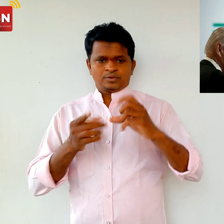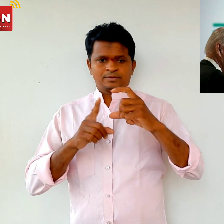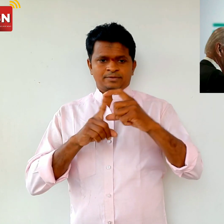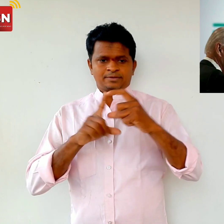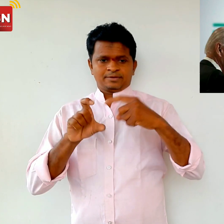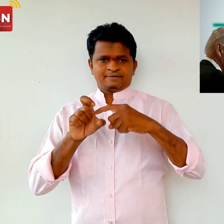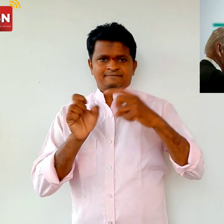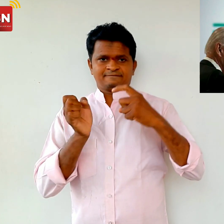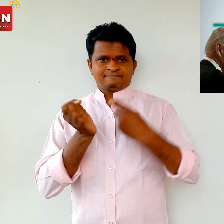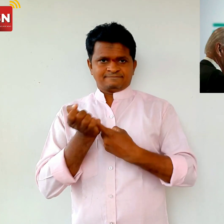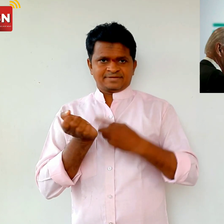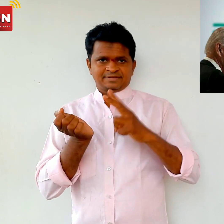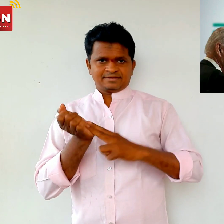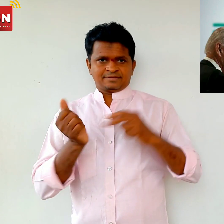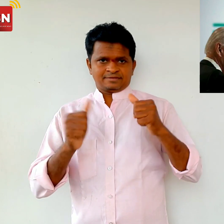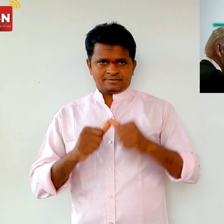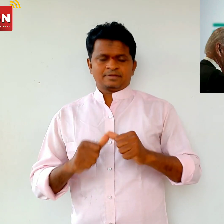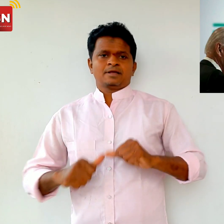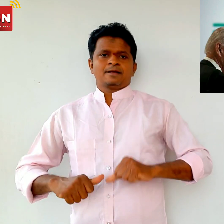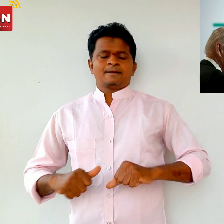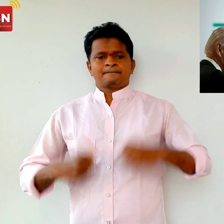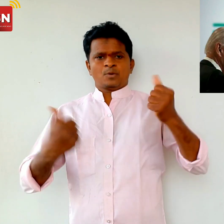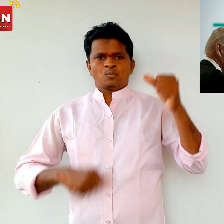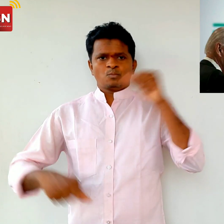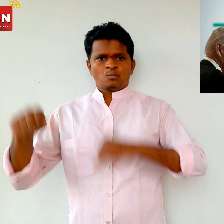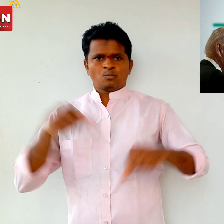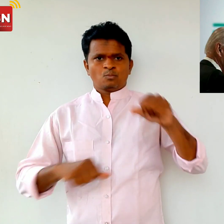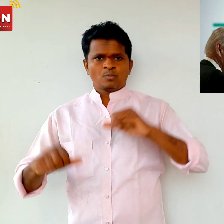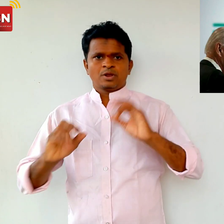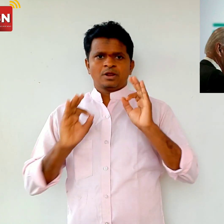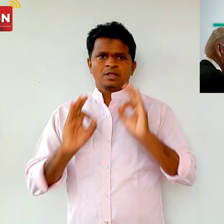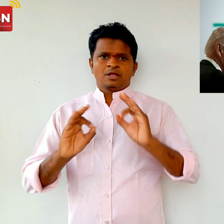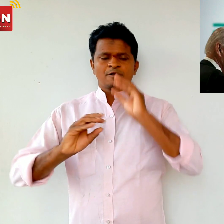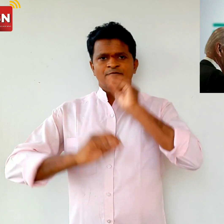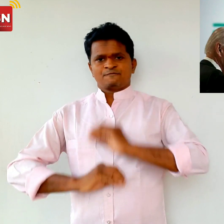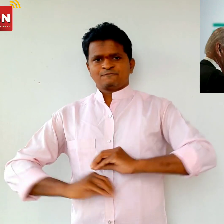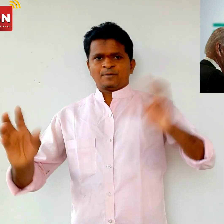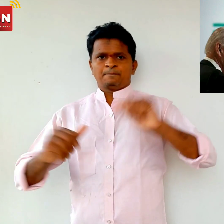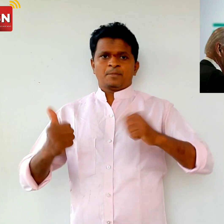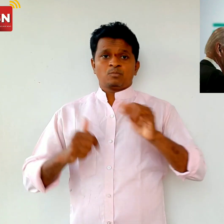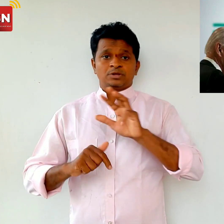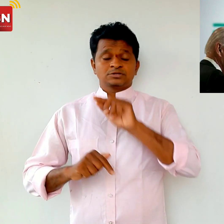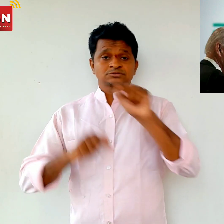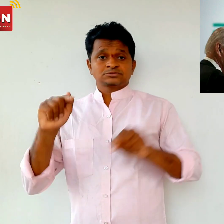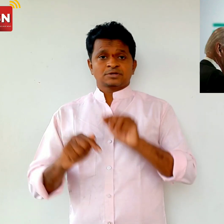చెప్పలేదు చక్క దాసులతో నిర్మించబడి శరీరంలోని ప్రాణం ప్రాణము కేవలము